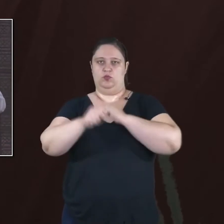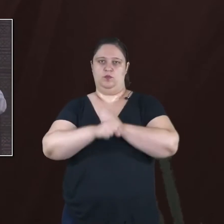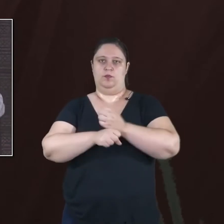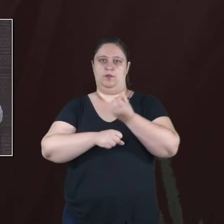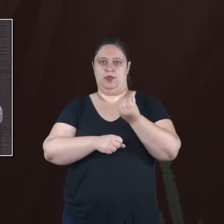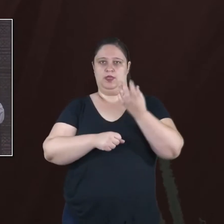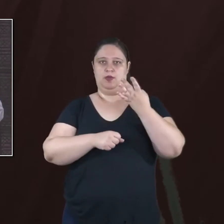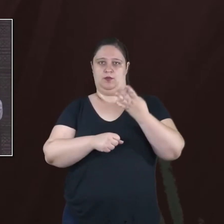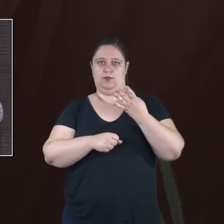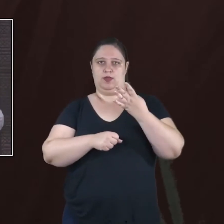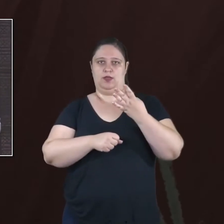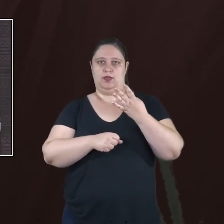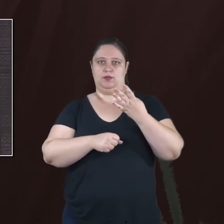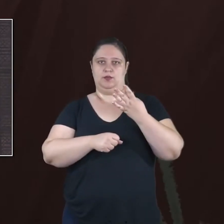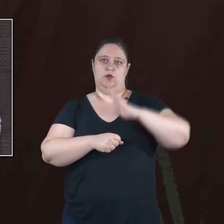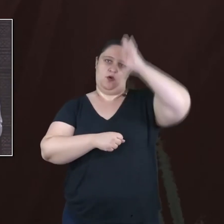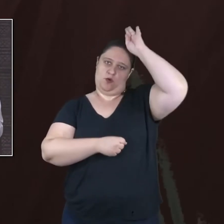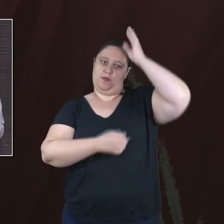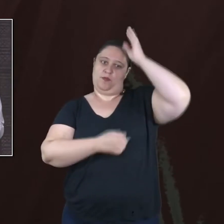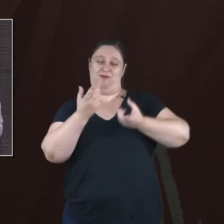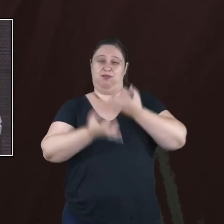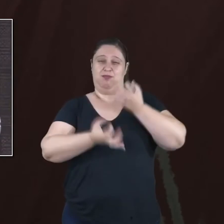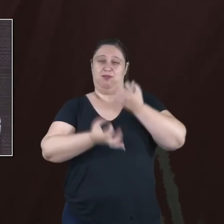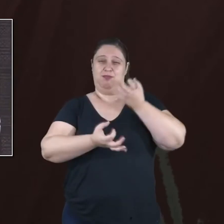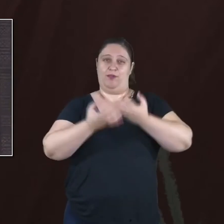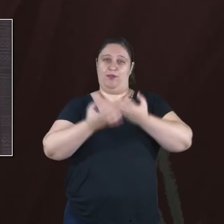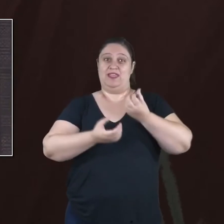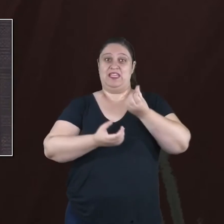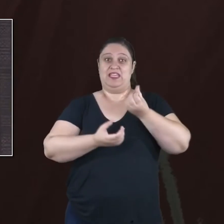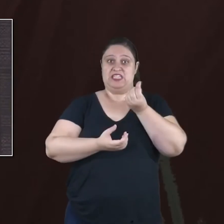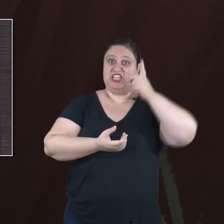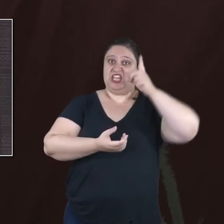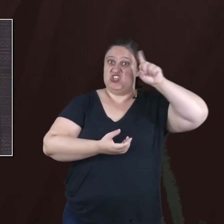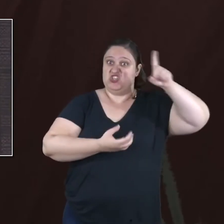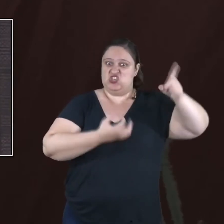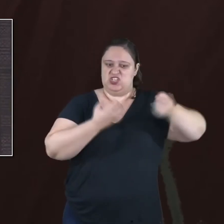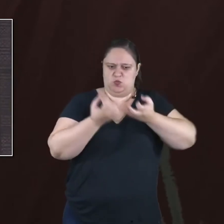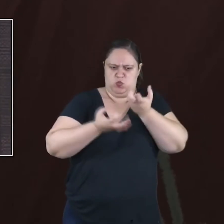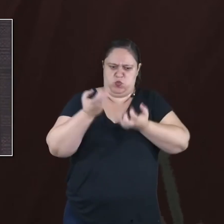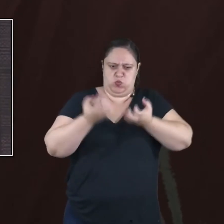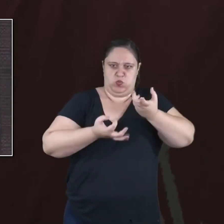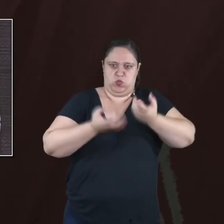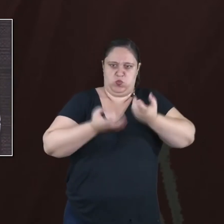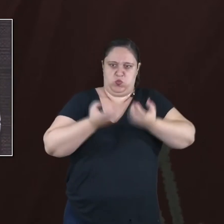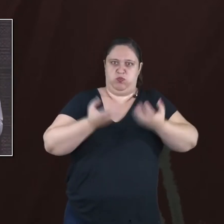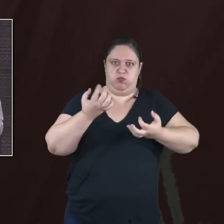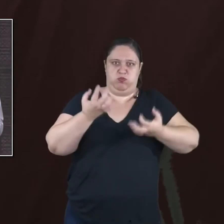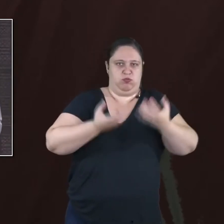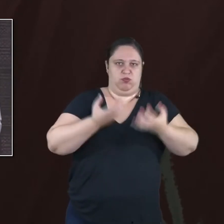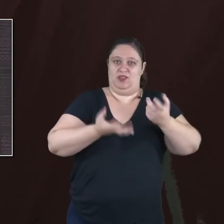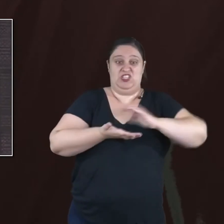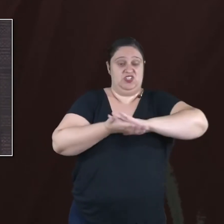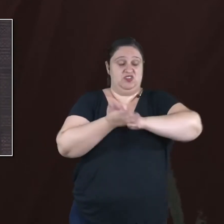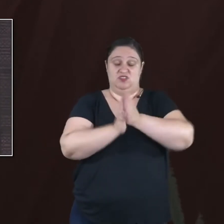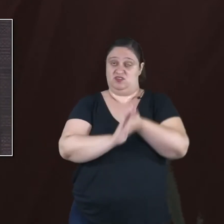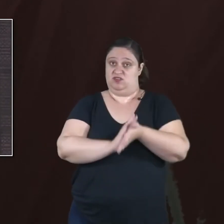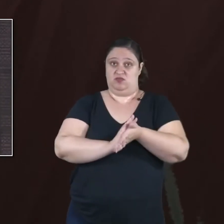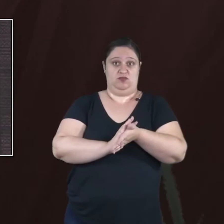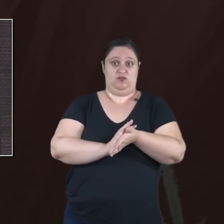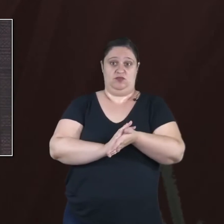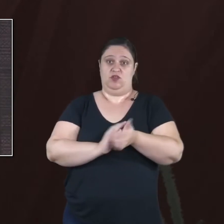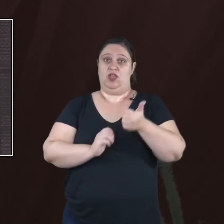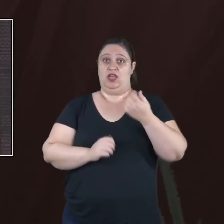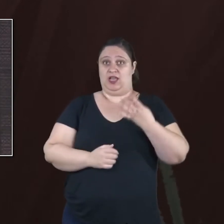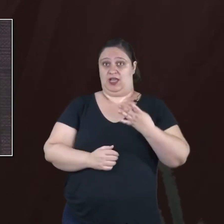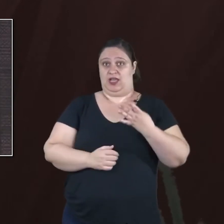queimou por 6 dias e 7 noites. Das 14 áreas de Roma, somente 4